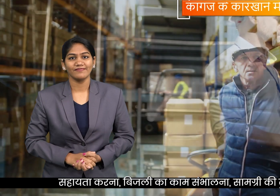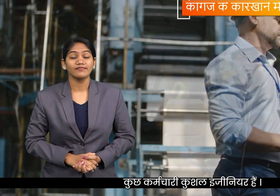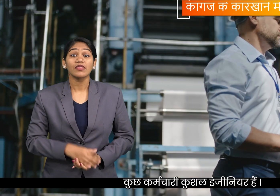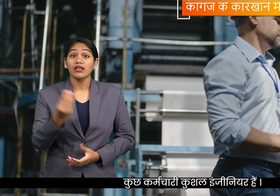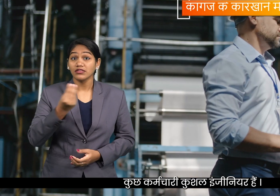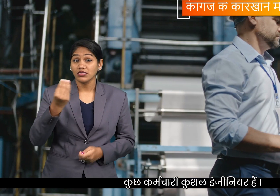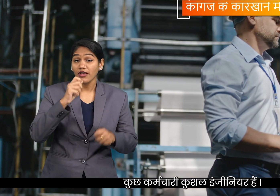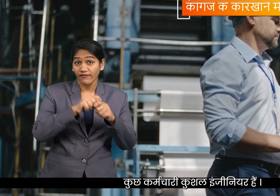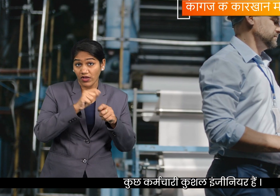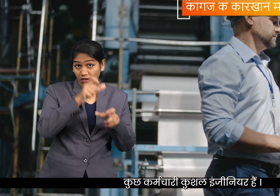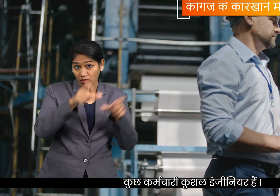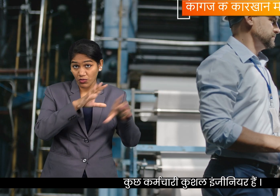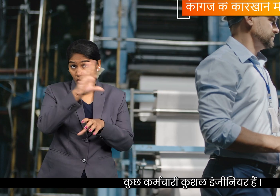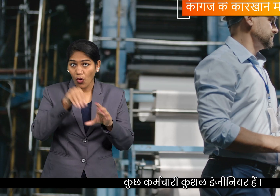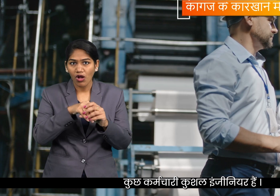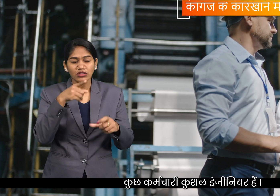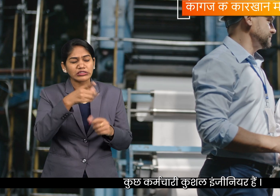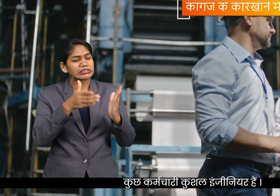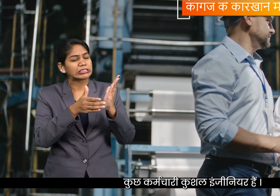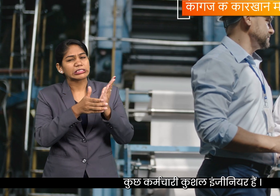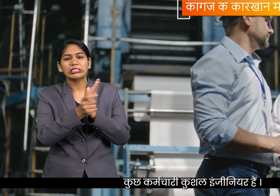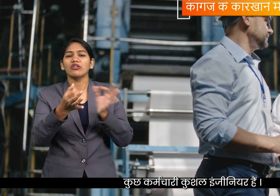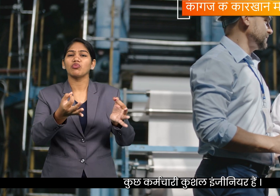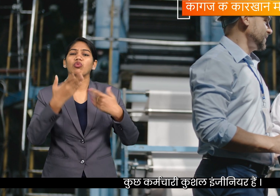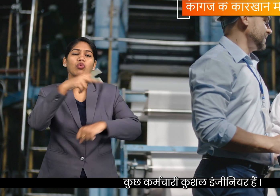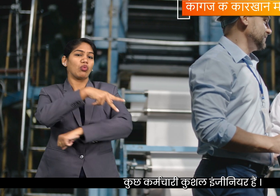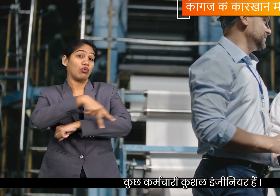कुछ कर्मचारी कुशल इंजीनियर हैं।